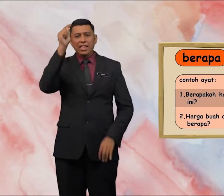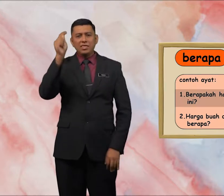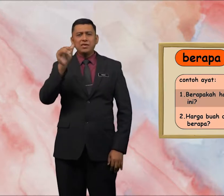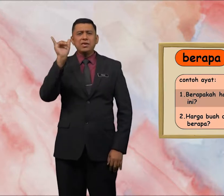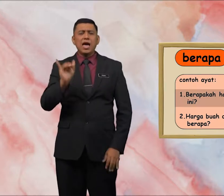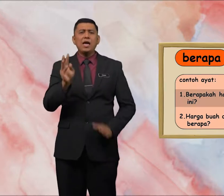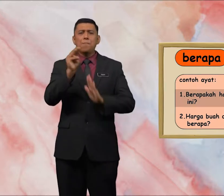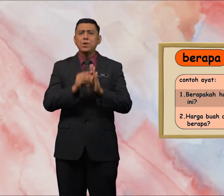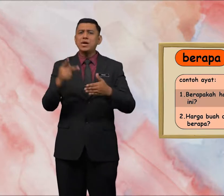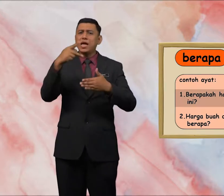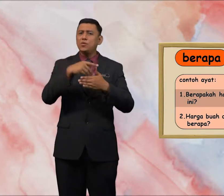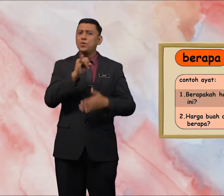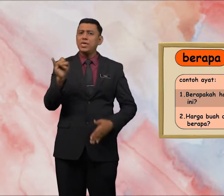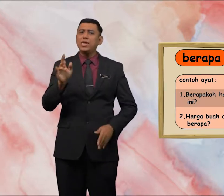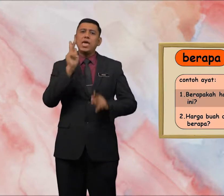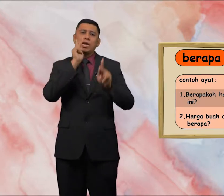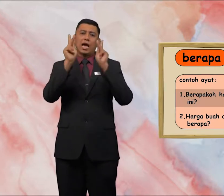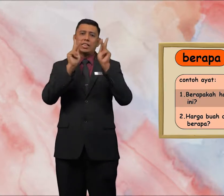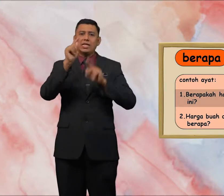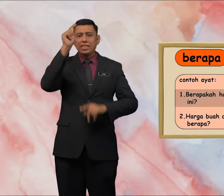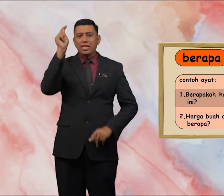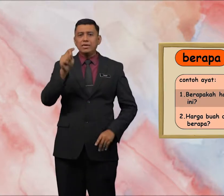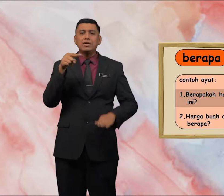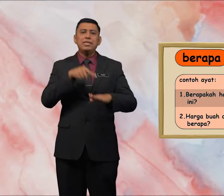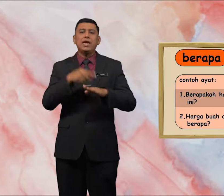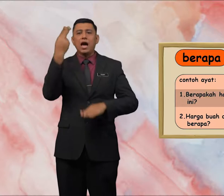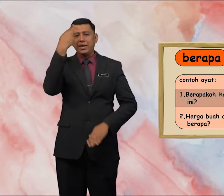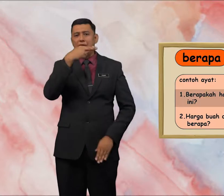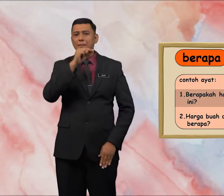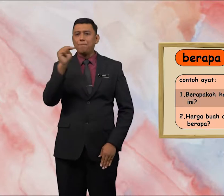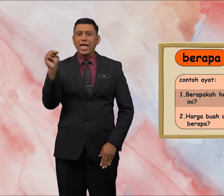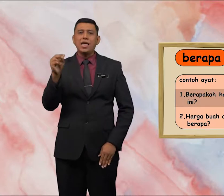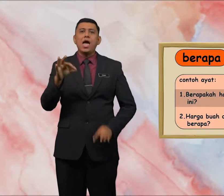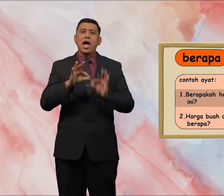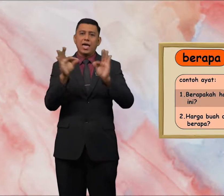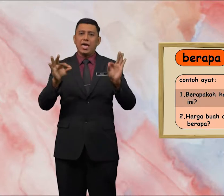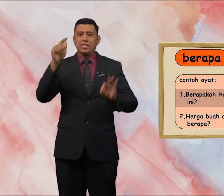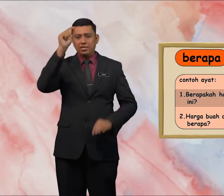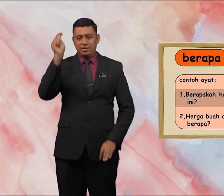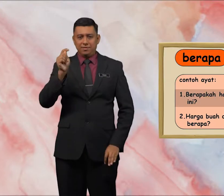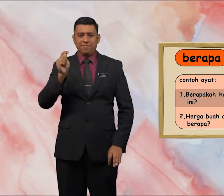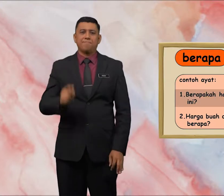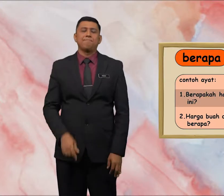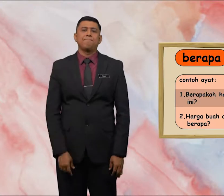tanya yang mengandungi kata tanya di hadapan ayat tanya.